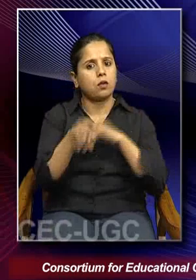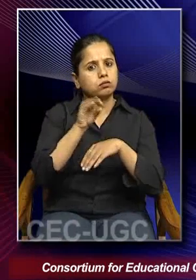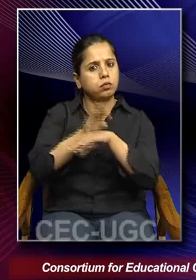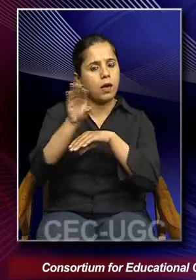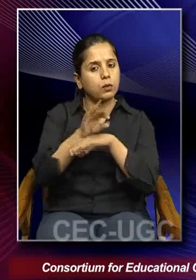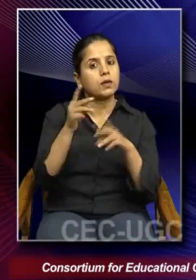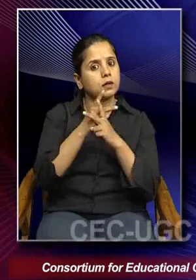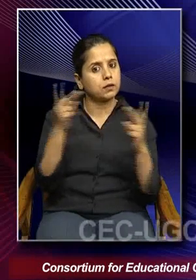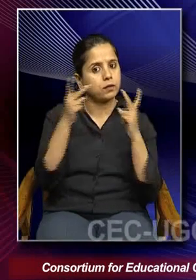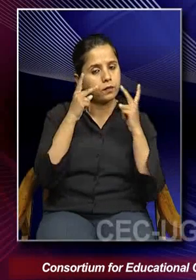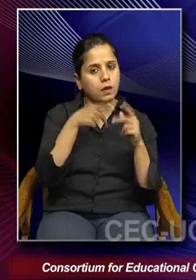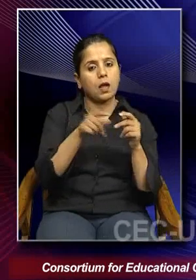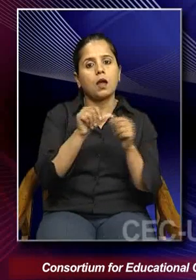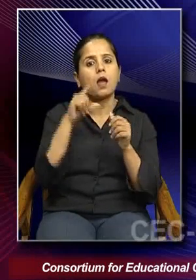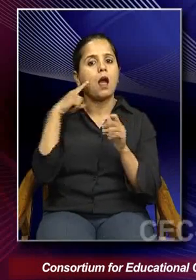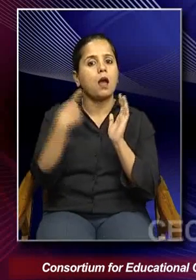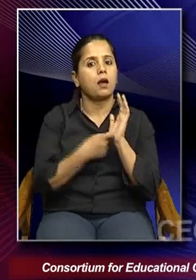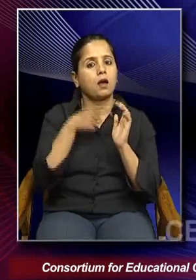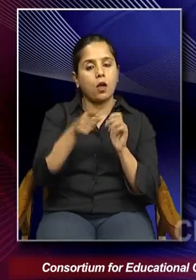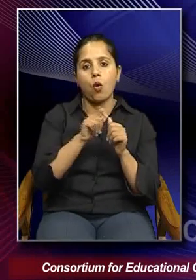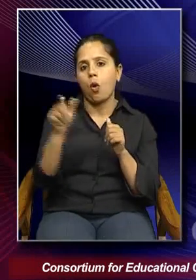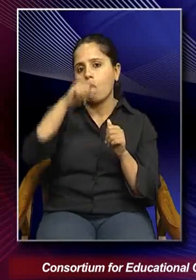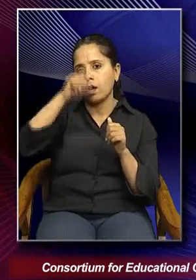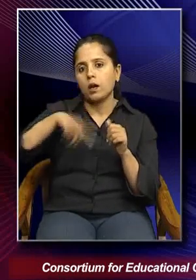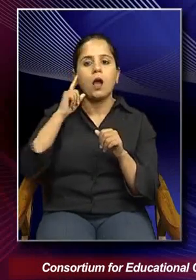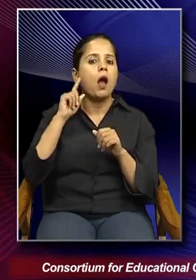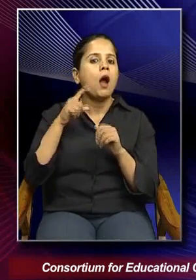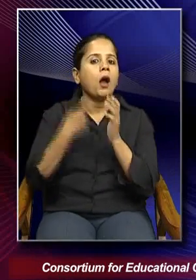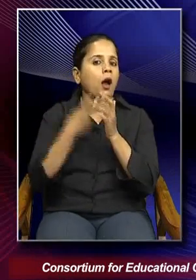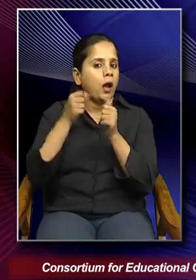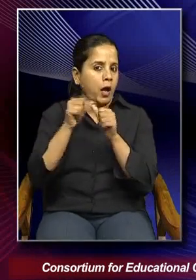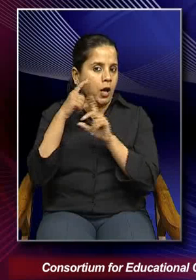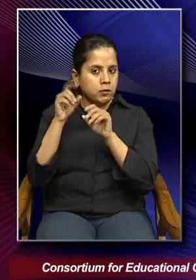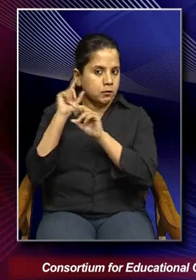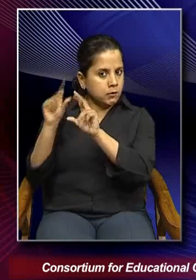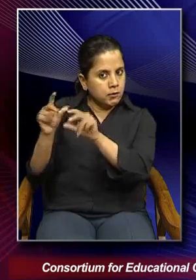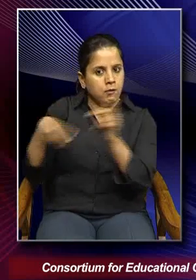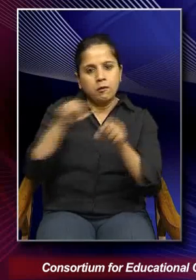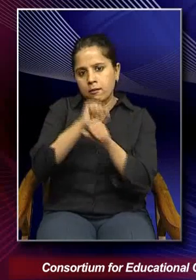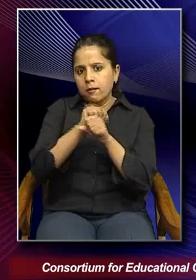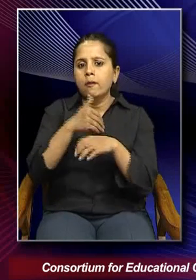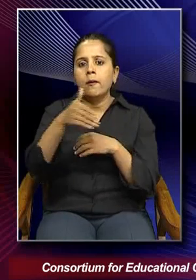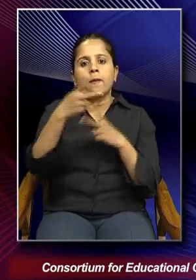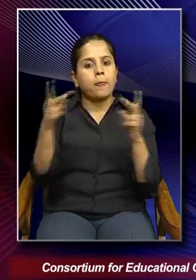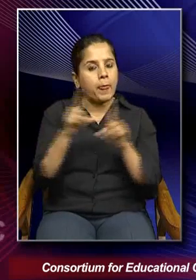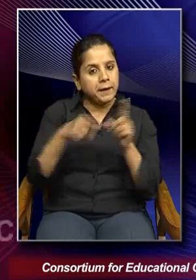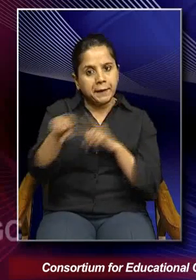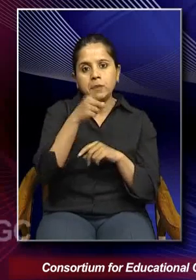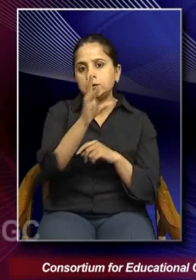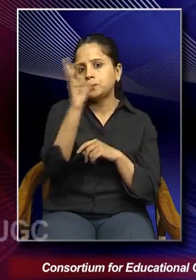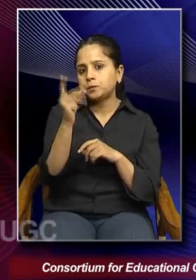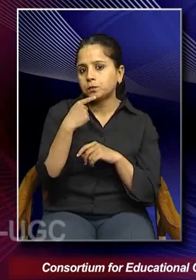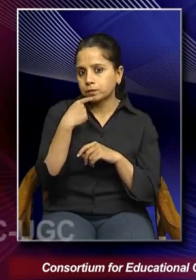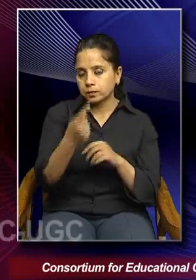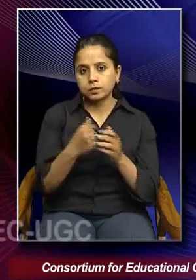के रूप में आकाशवाणी में यानी जो इंडिया रेडियो में कम करते रहे तीसरा सप्तक का संपादन